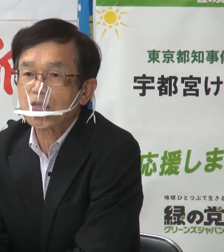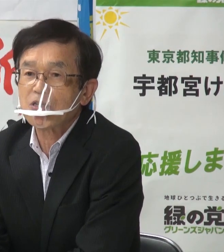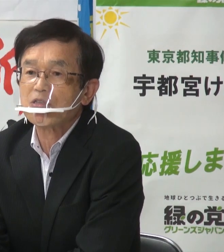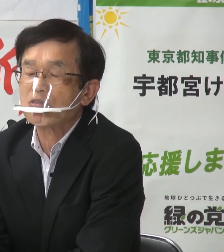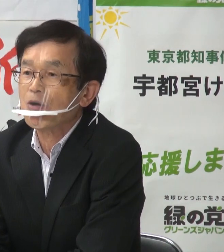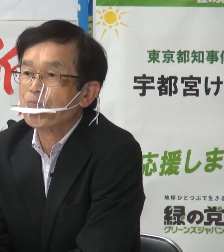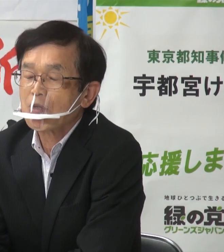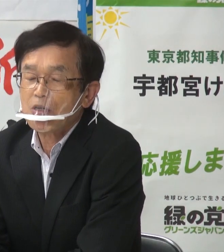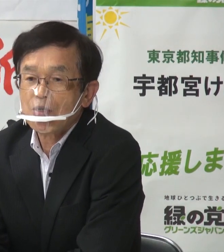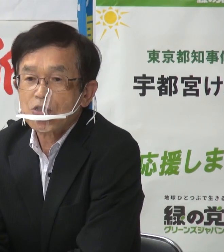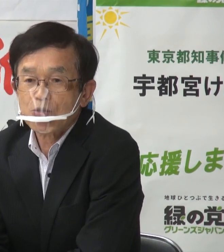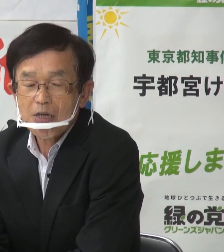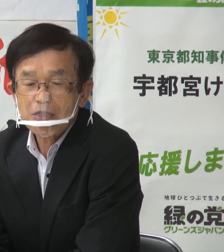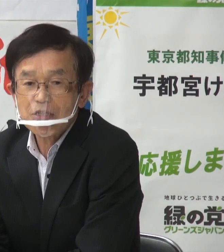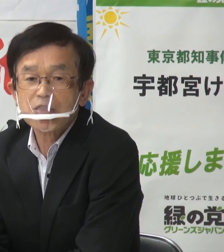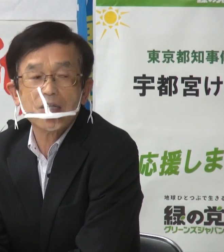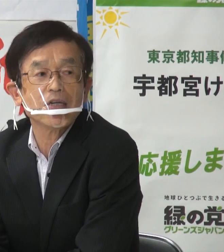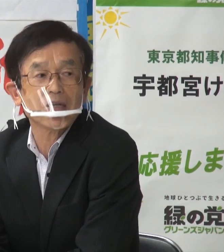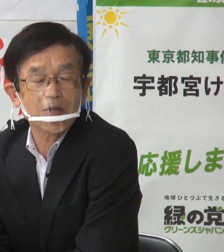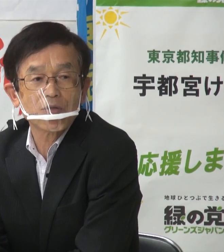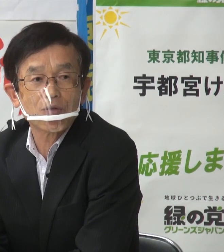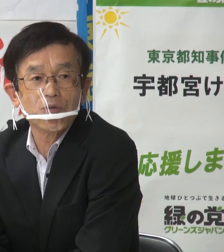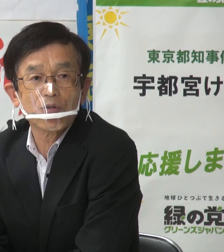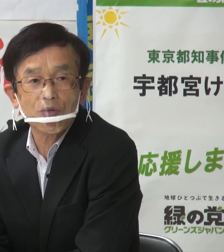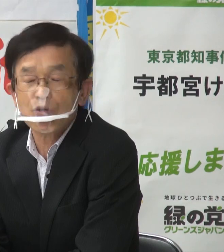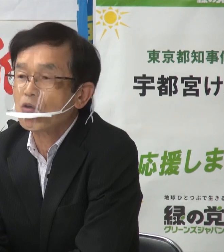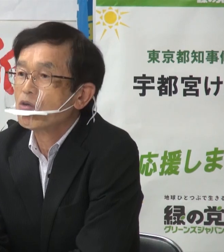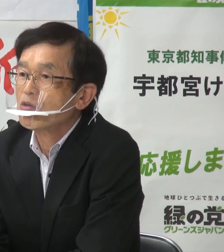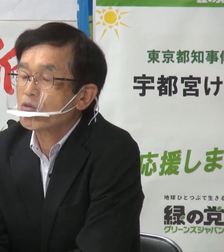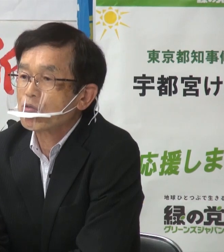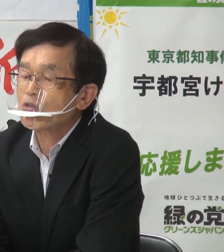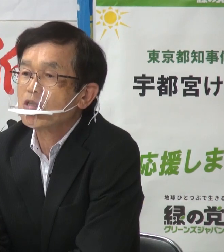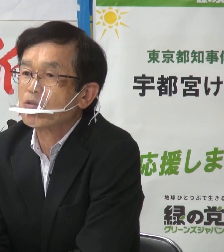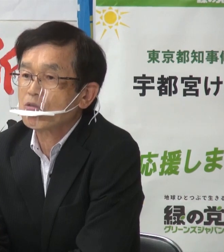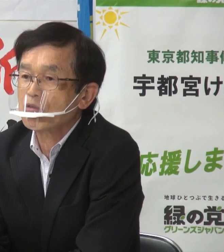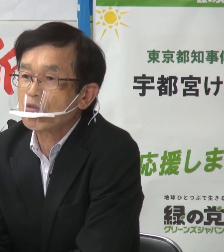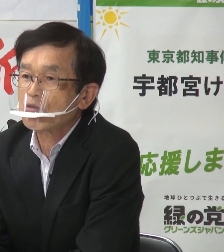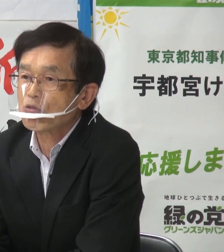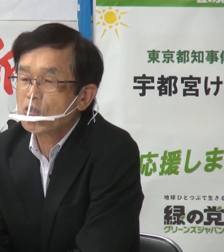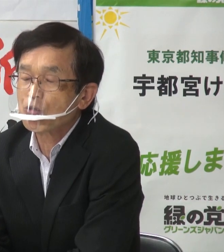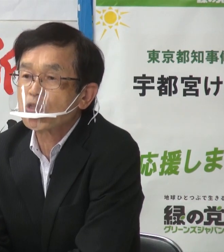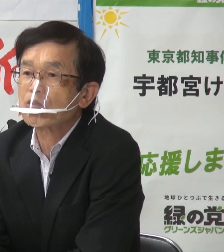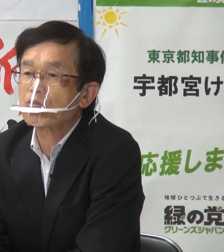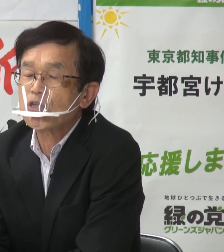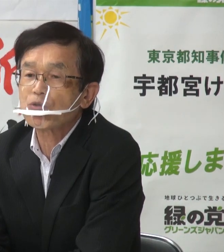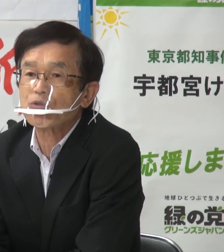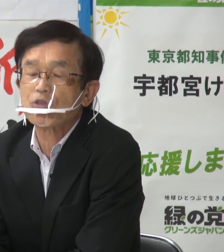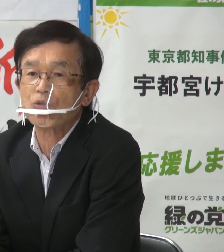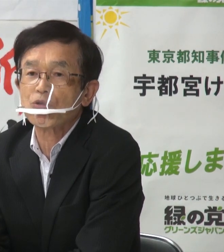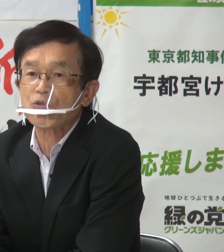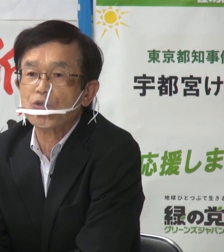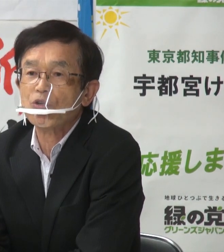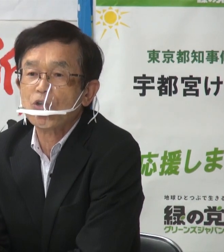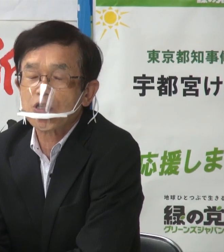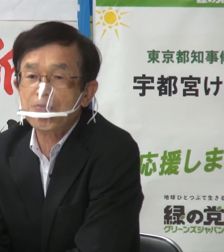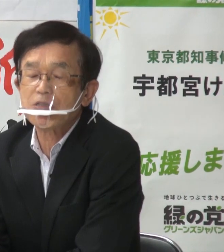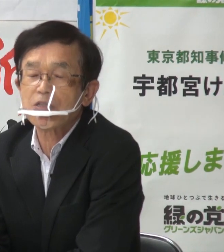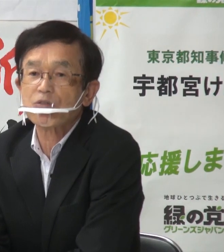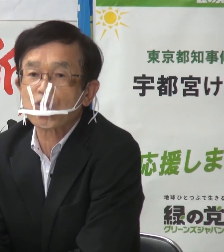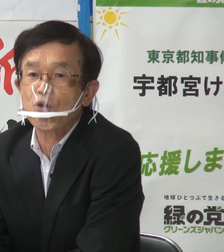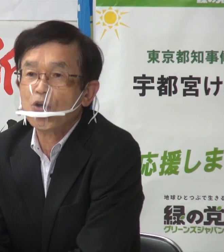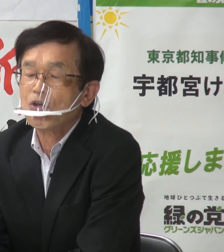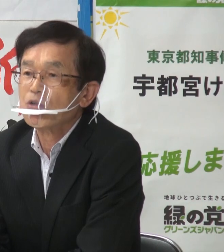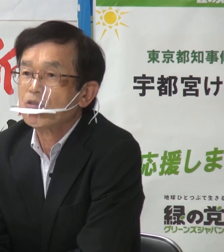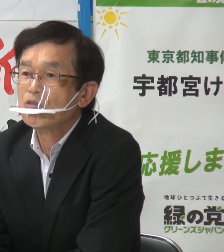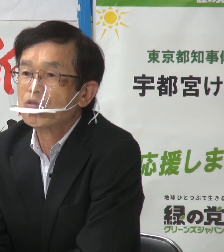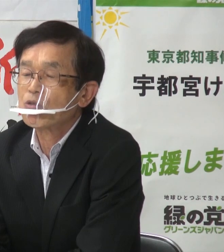始まったばっかりですが、素晴らしい財産が今後の総選挙区、特に小選挙区でのそういう共闘の基盤にな